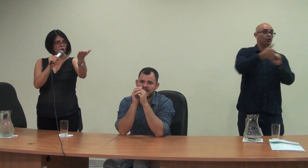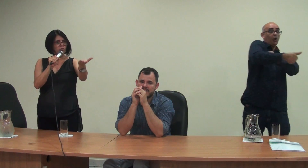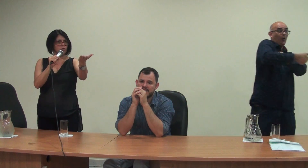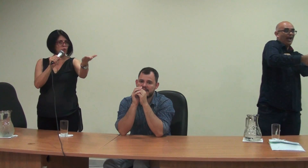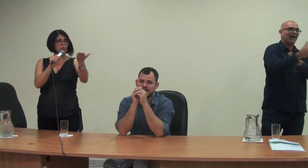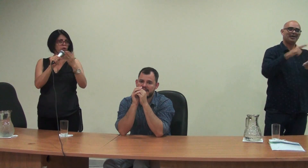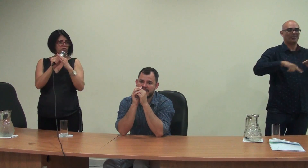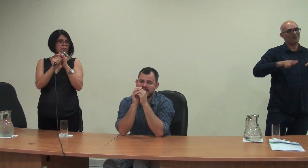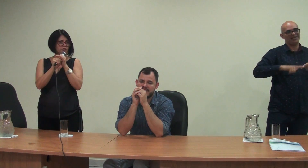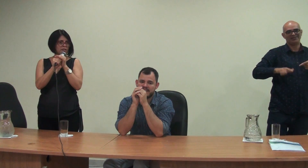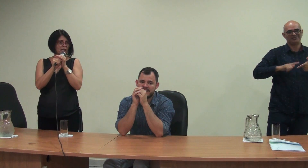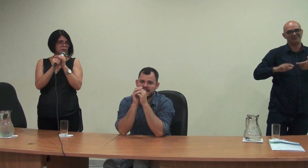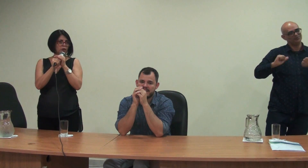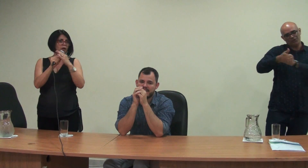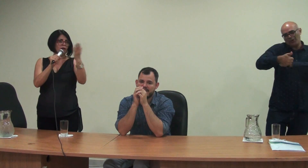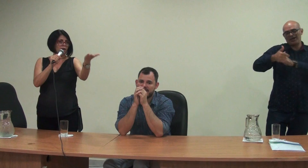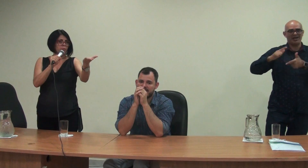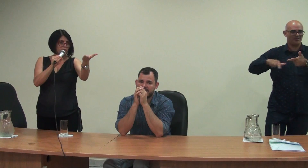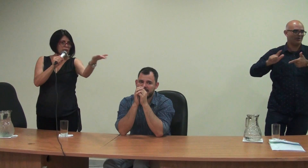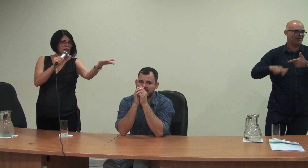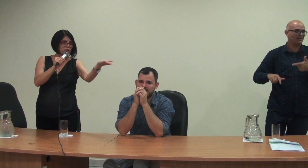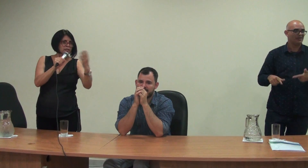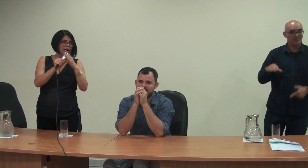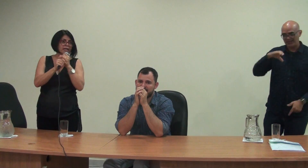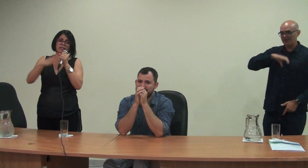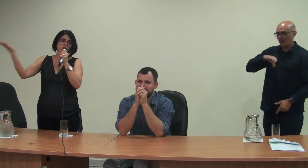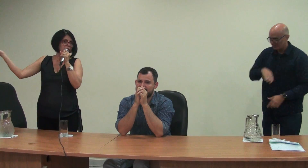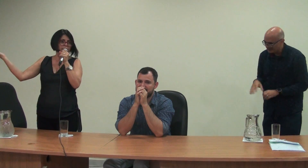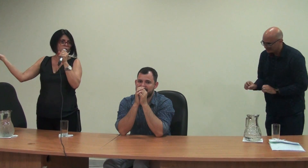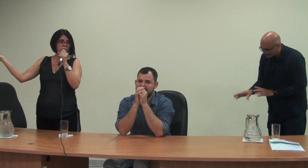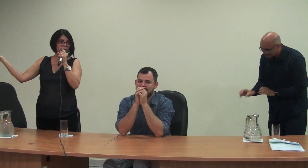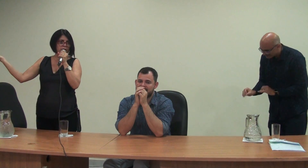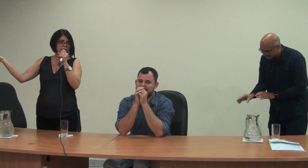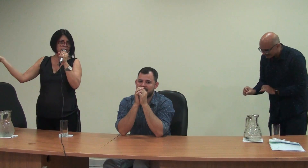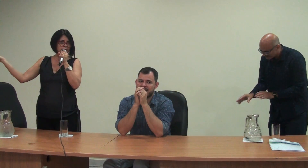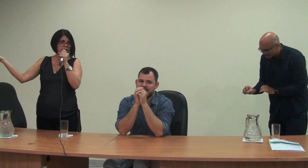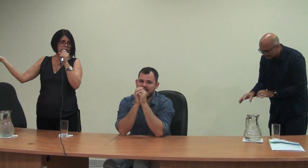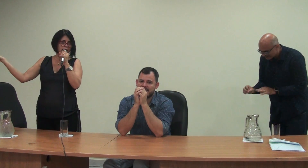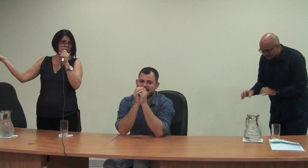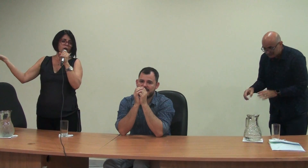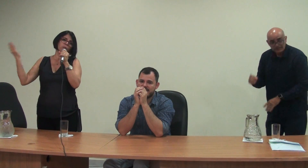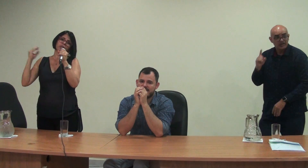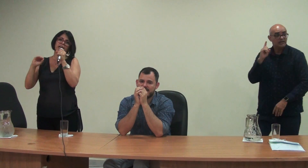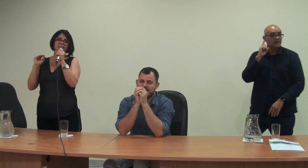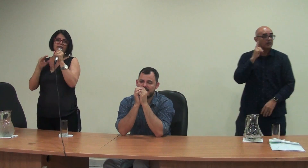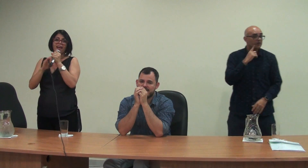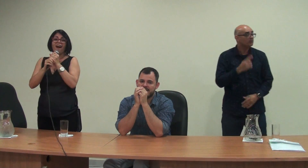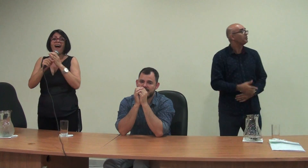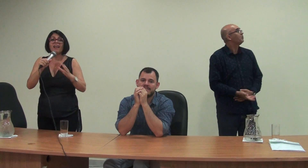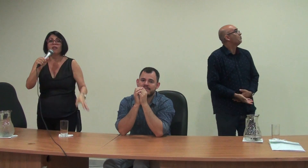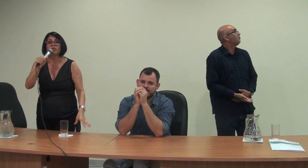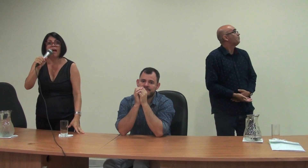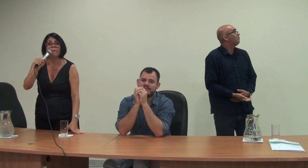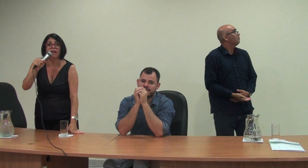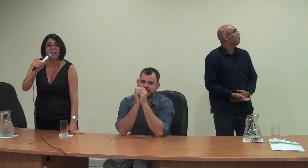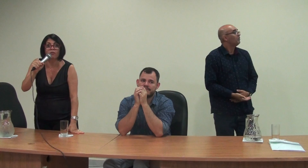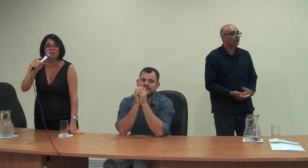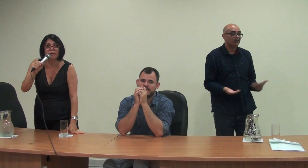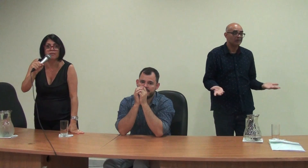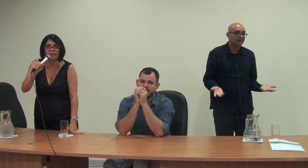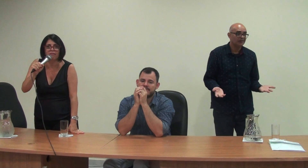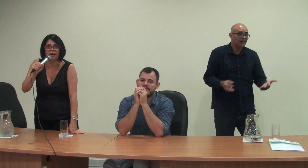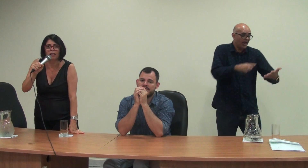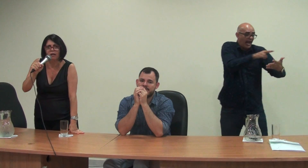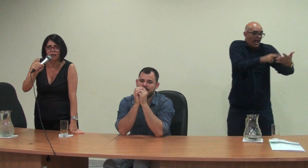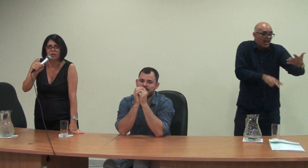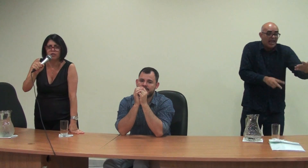que o seu aluno surdo não é alfabetizado em língua de sinais? Ele não vai aprender o português. Porque essa ideia, ele não sabe ler, não